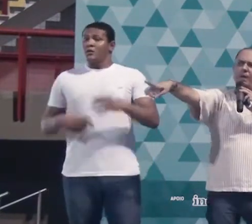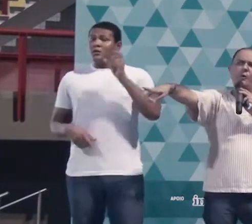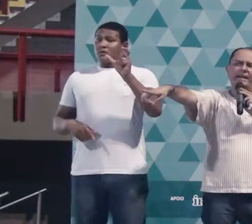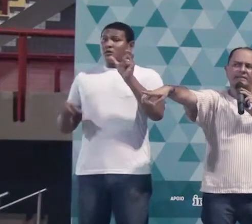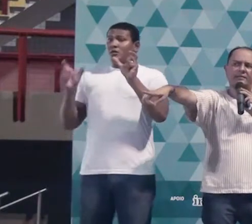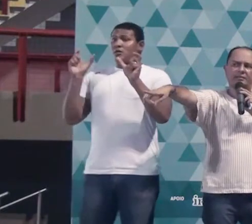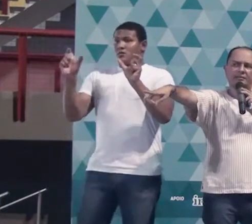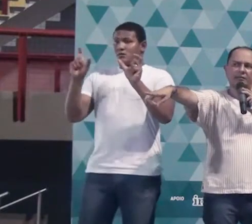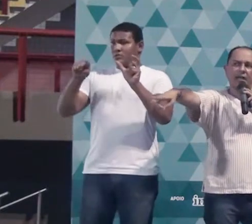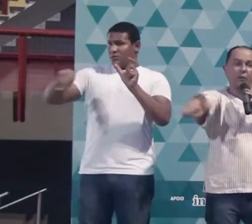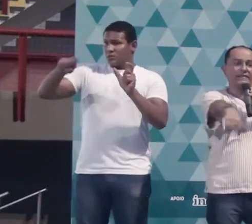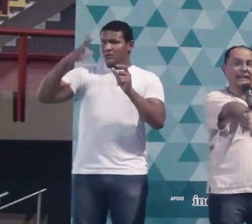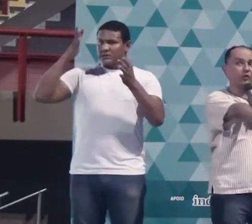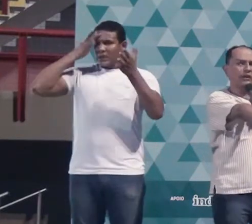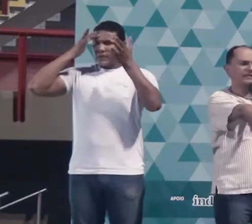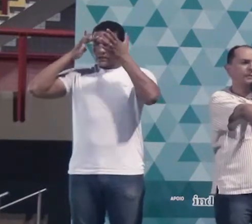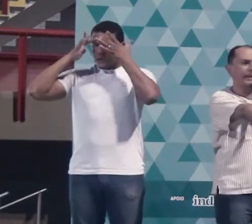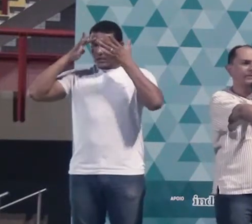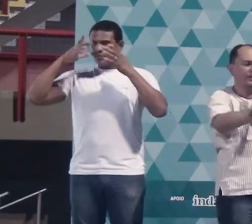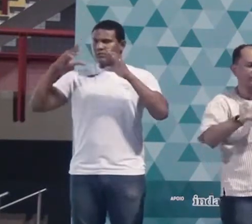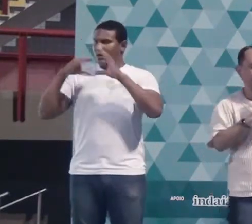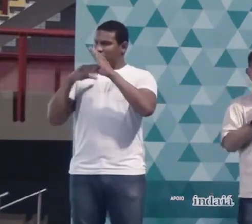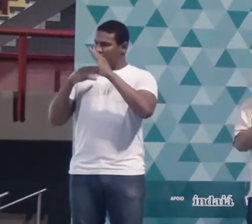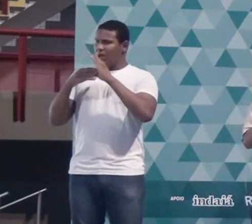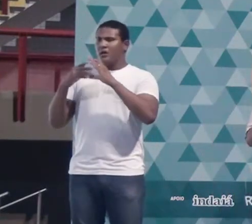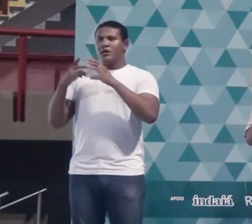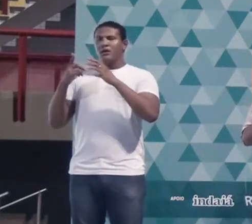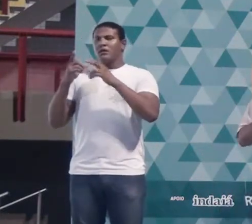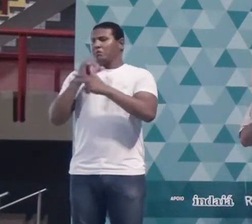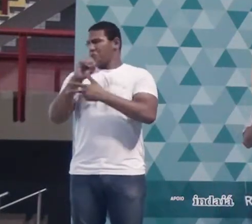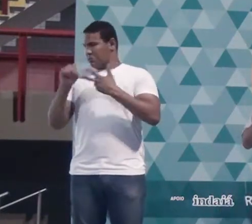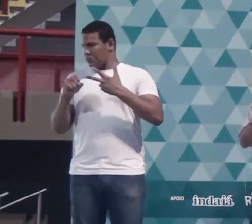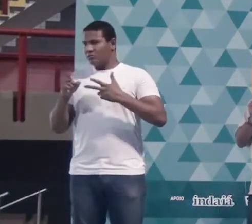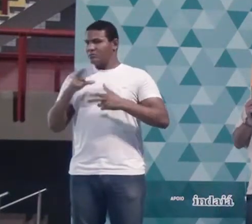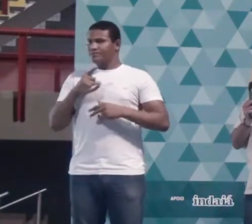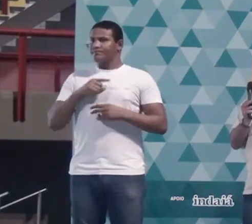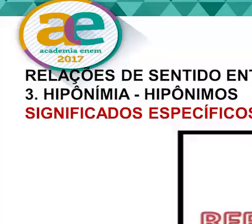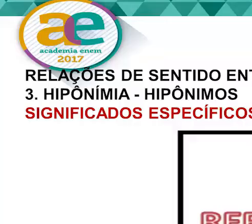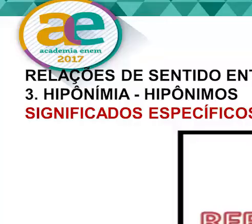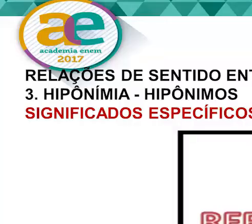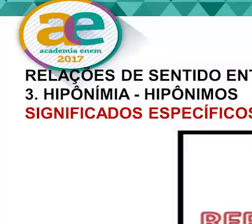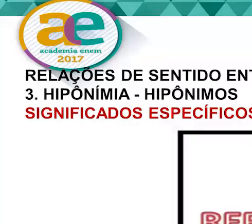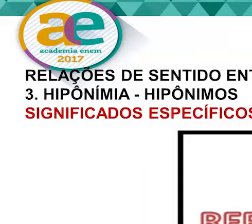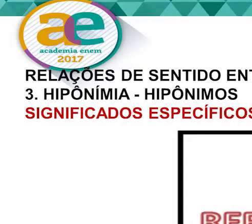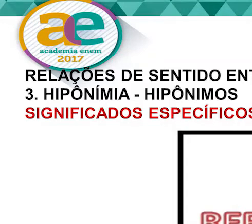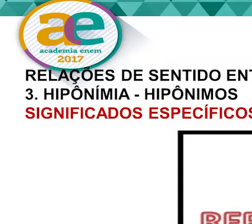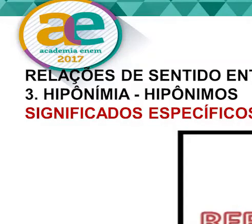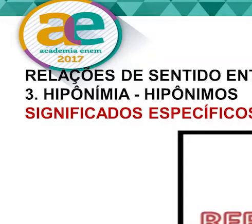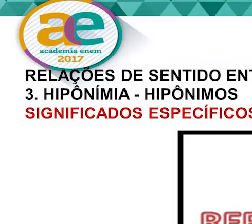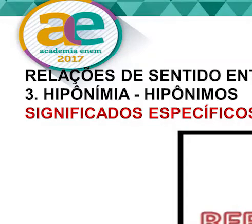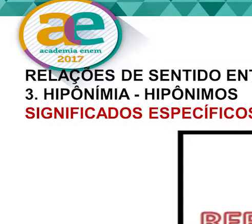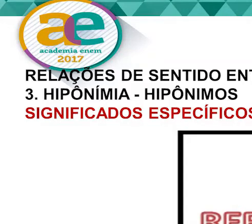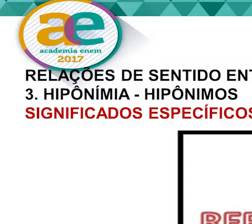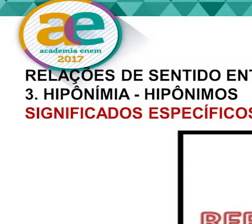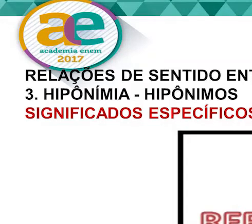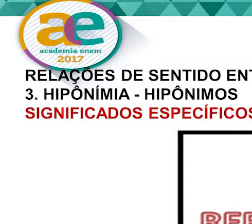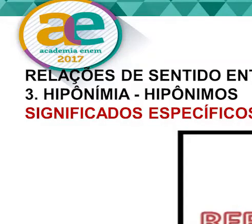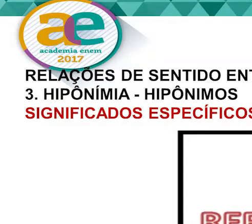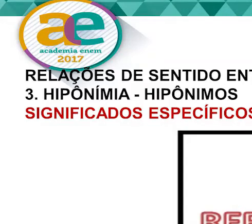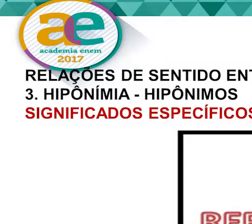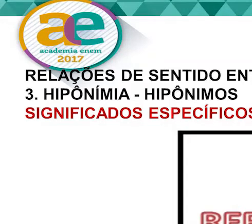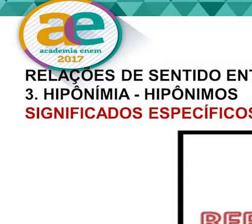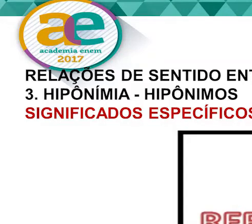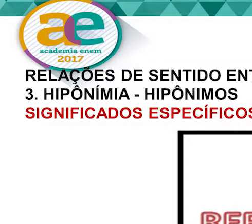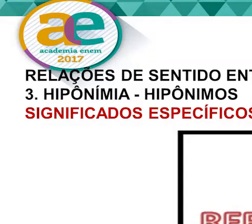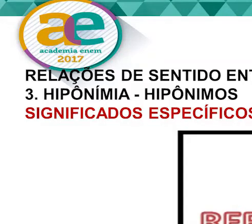Enem como para o S. A UES adora essas palavrinhas. Hipônimo e hiperônimo. Tu